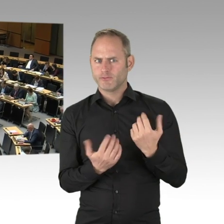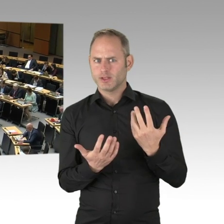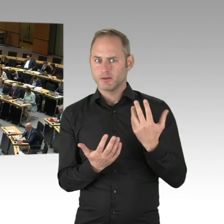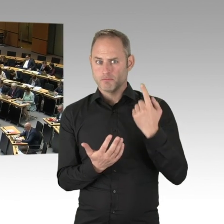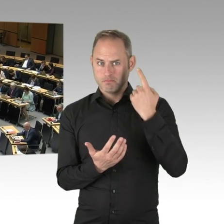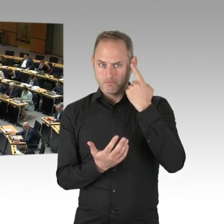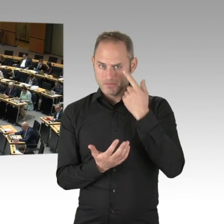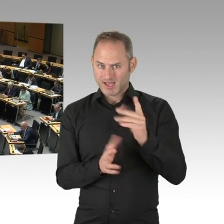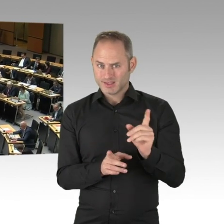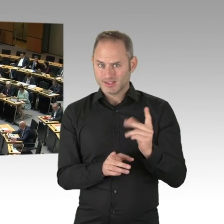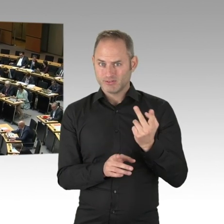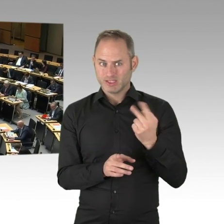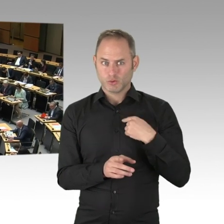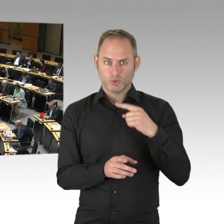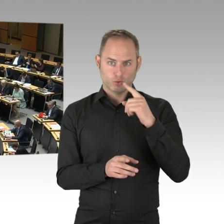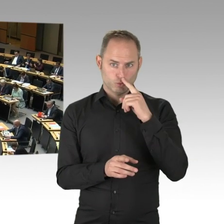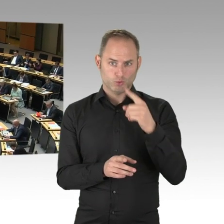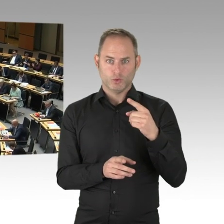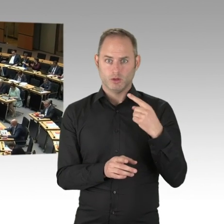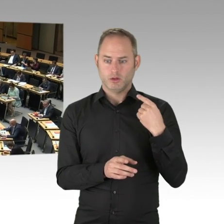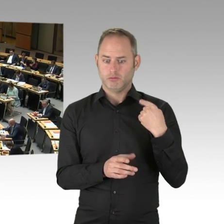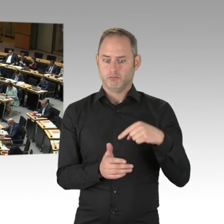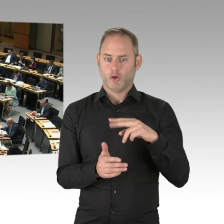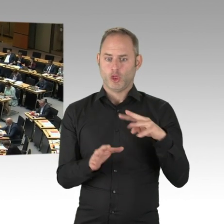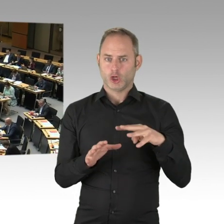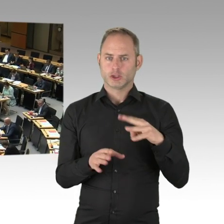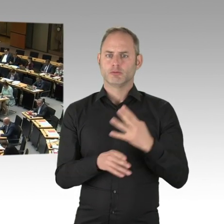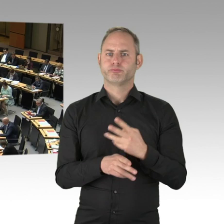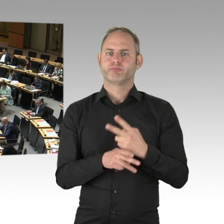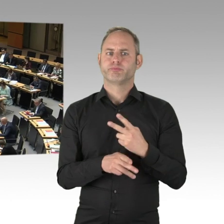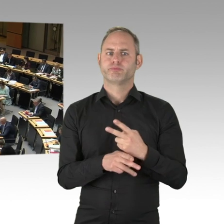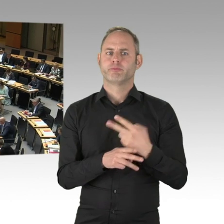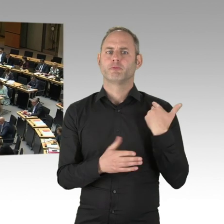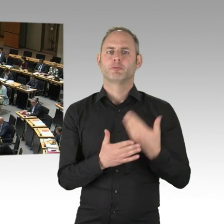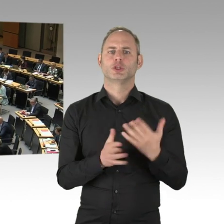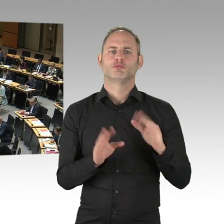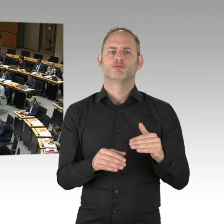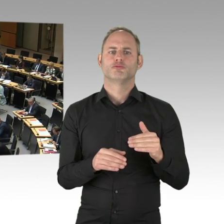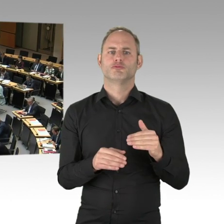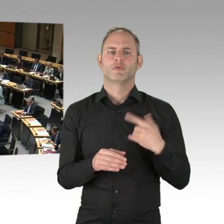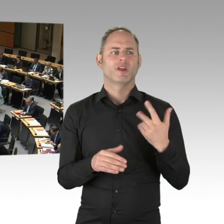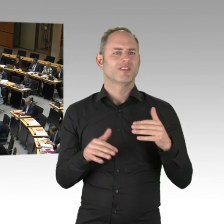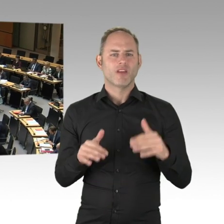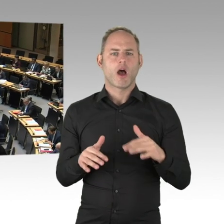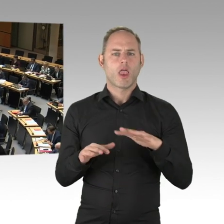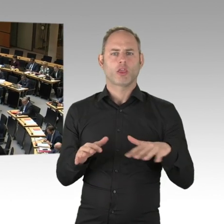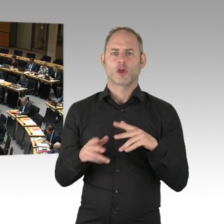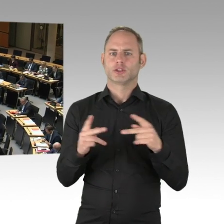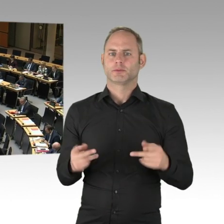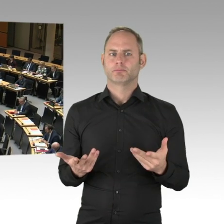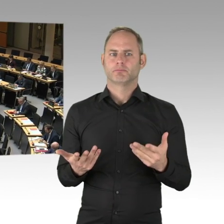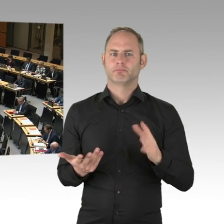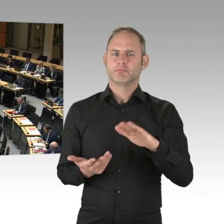Ausgesprochen erfreulich ist, dass sich der Senat nun endlich der CDU-Forderung angeschlossen hat und sich zu einem Antisemitismusbeauftragten durchgerungen